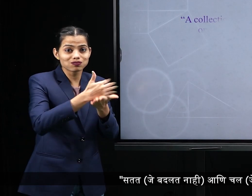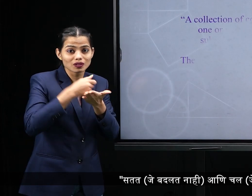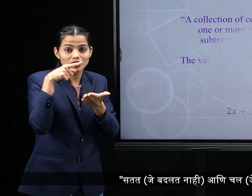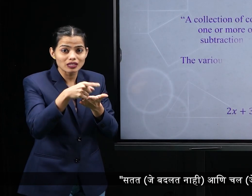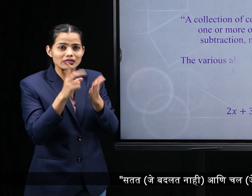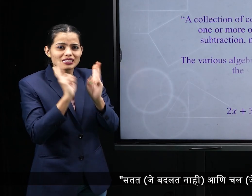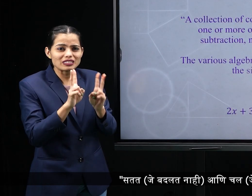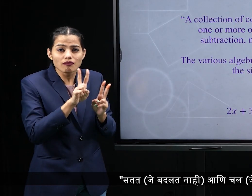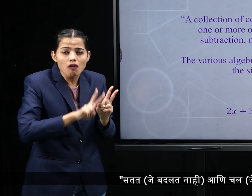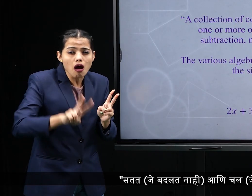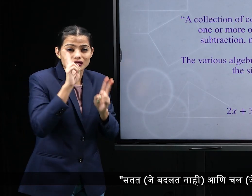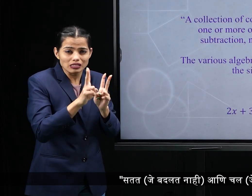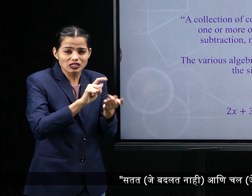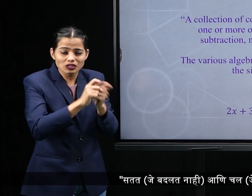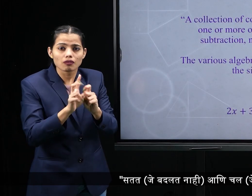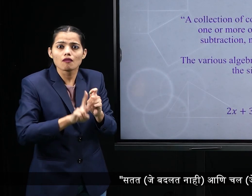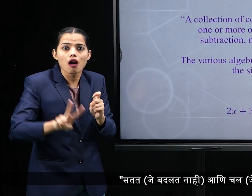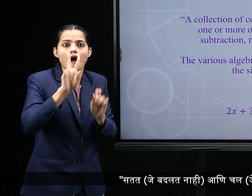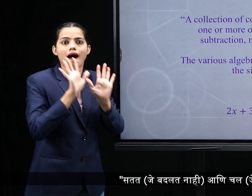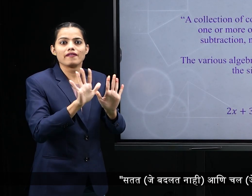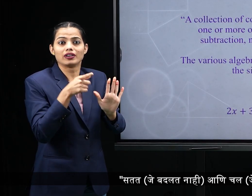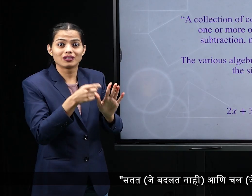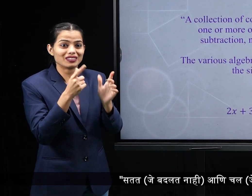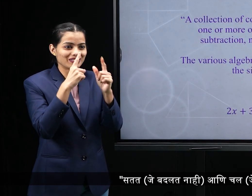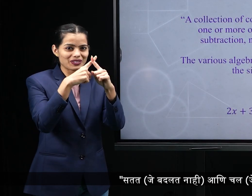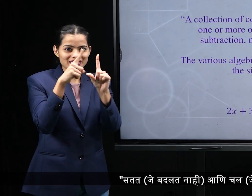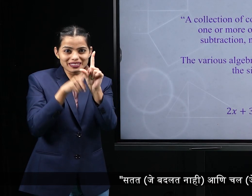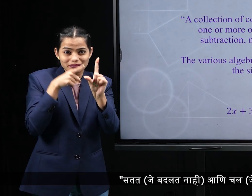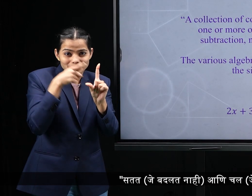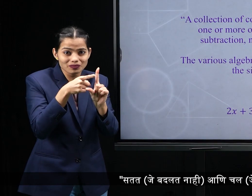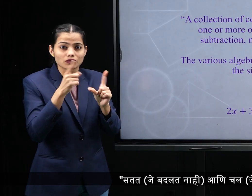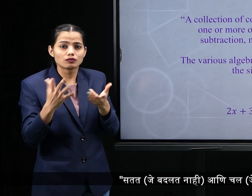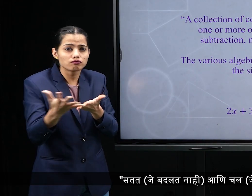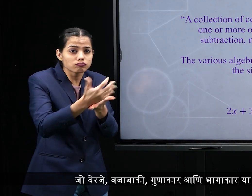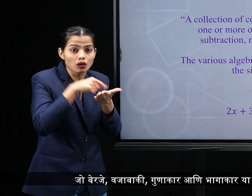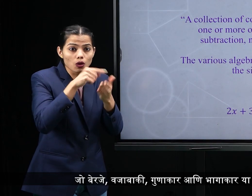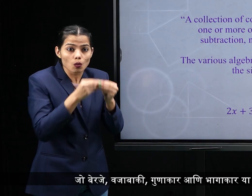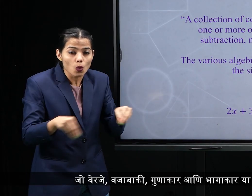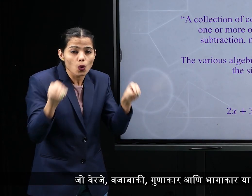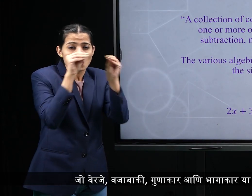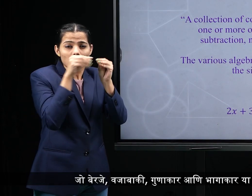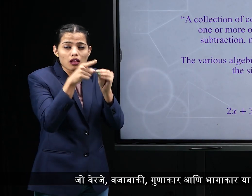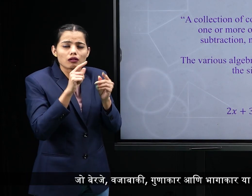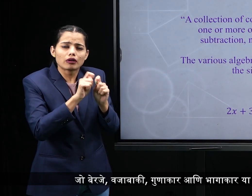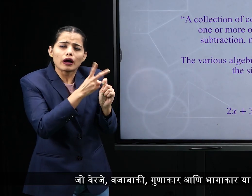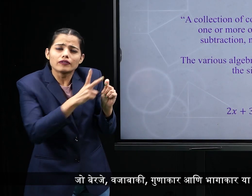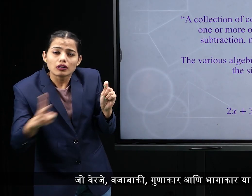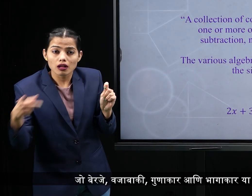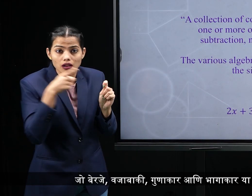सतत जे बदलत नाही आणि चल जे बदलू शकतो याचा संग्रह जो बेरजे, वजाबाकी, गुणाकार